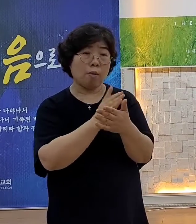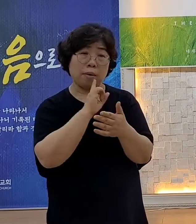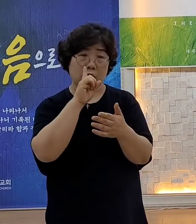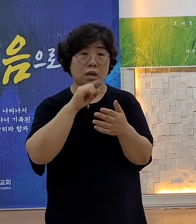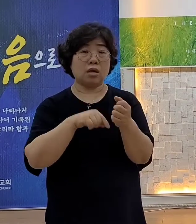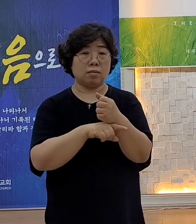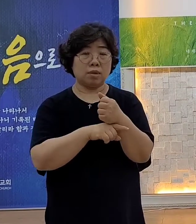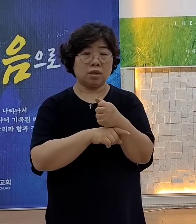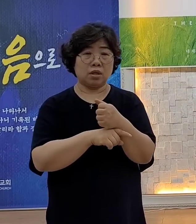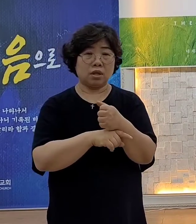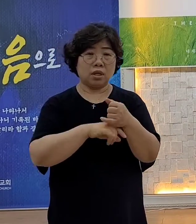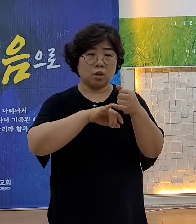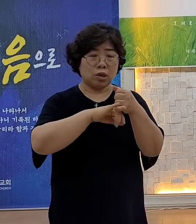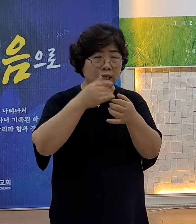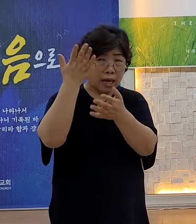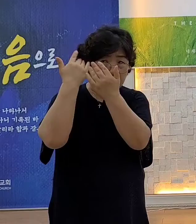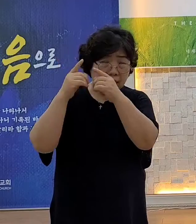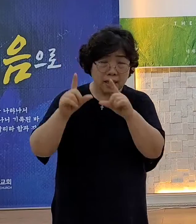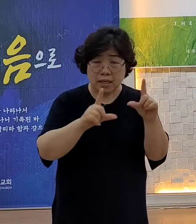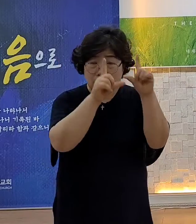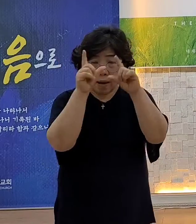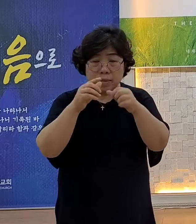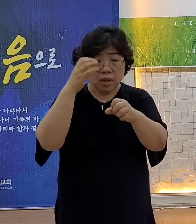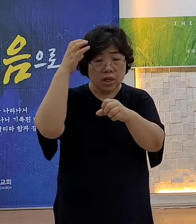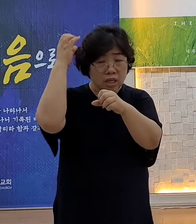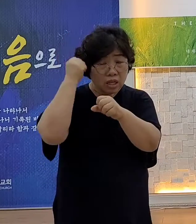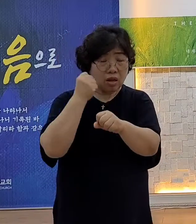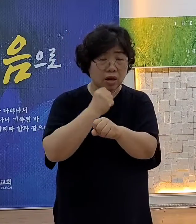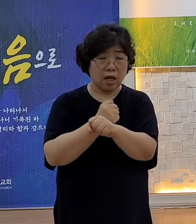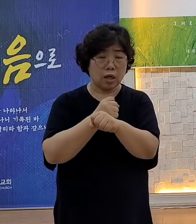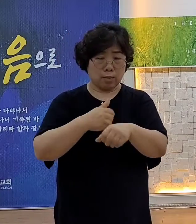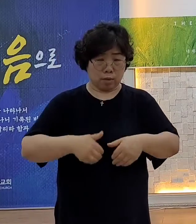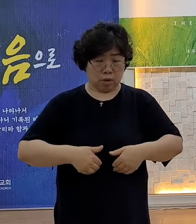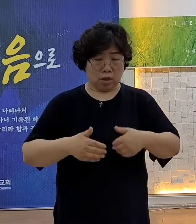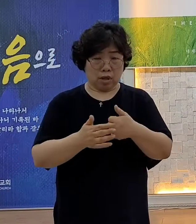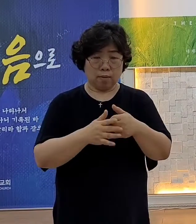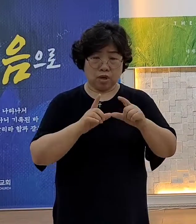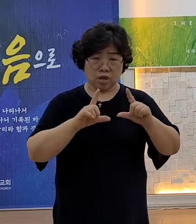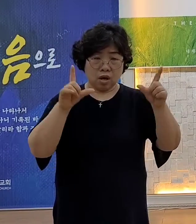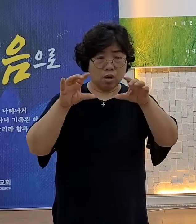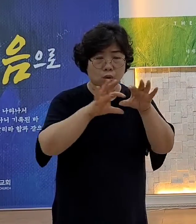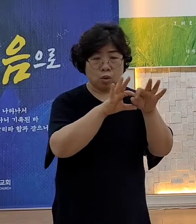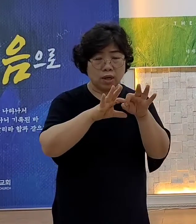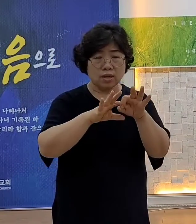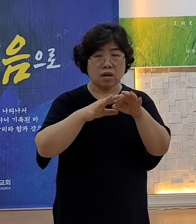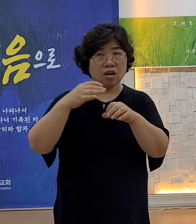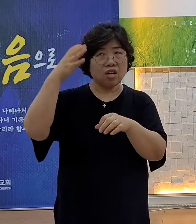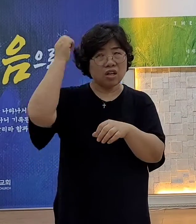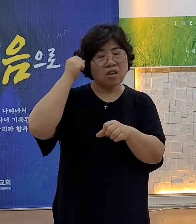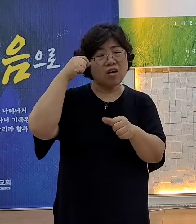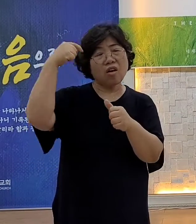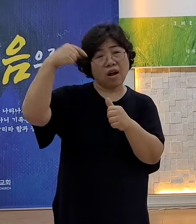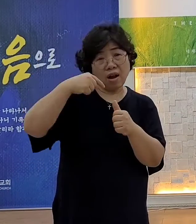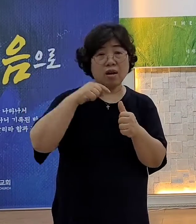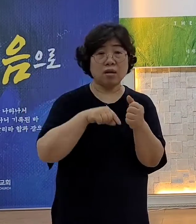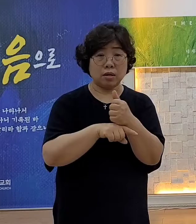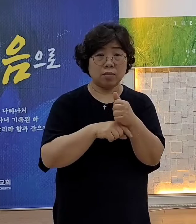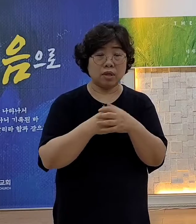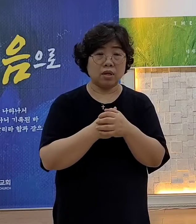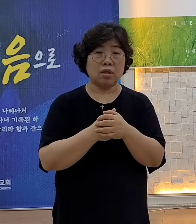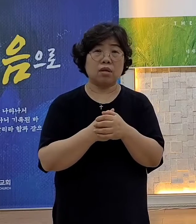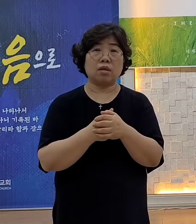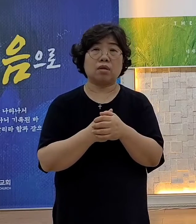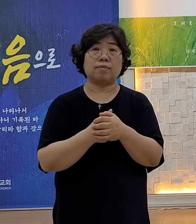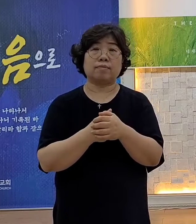즉 기억해야 한다라고 주신 절기였다라는 것을 우리가 기억할 필요가 있습니다. 그래서 절기가 뭐라고?